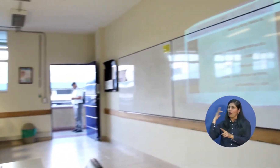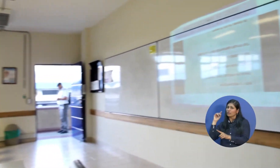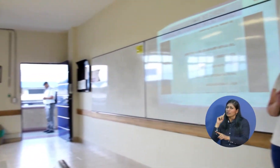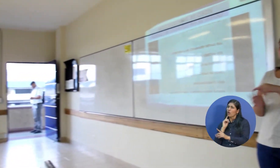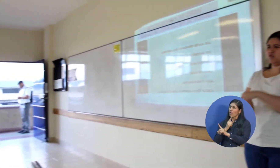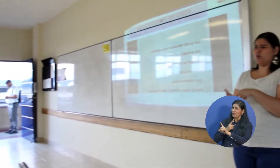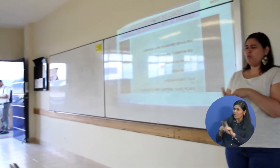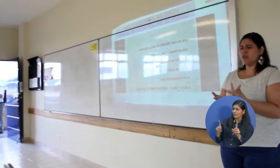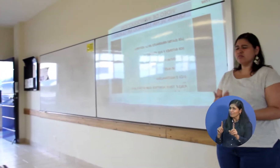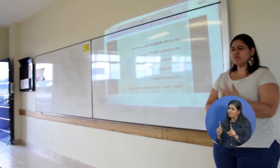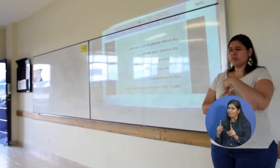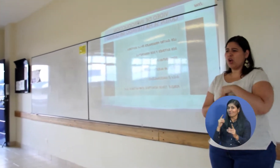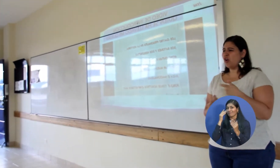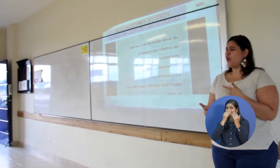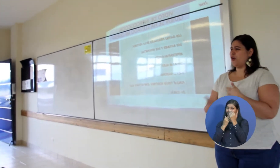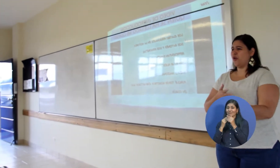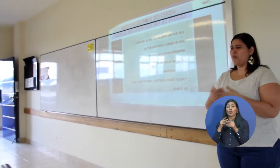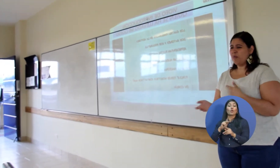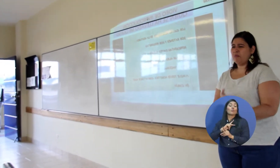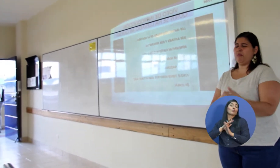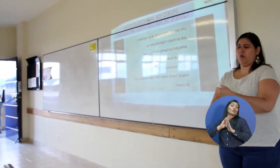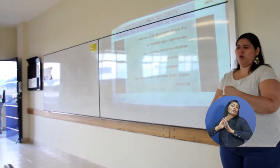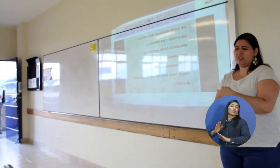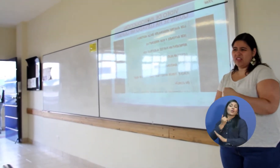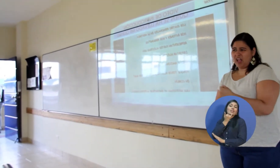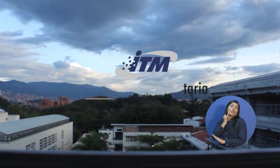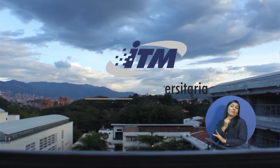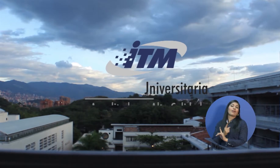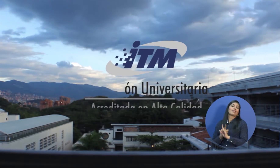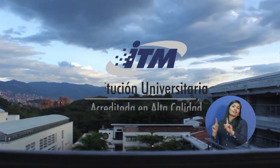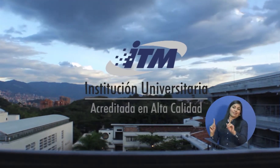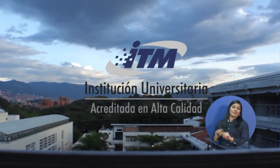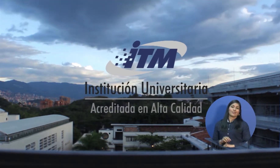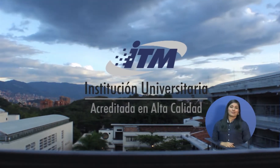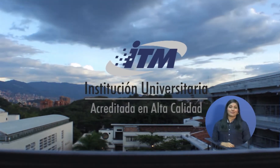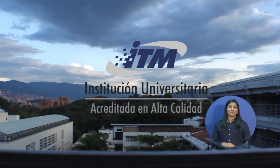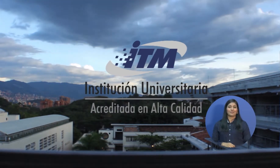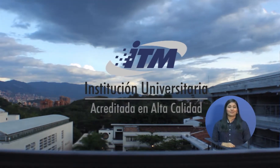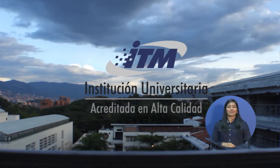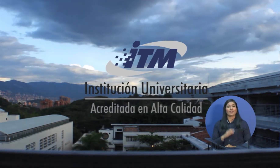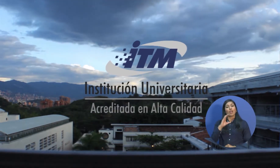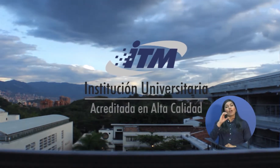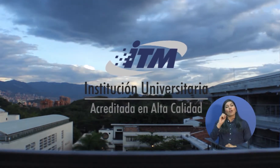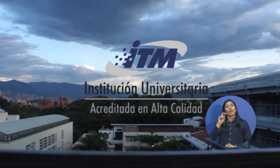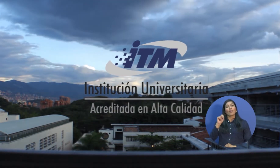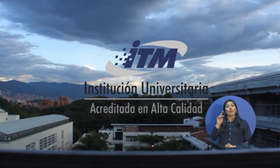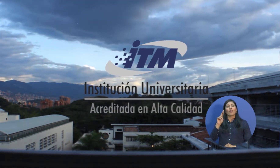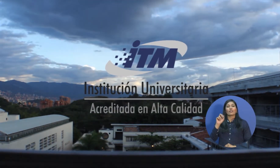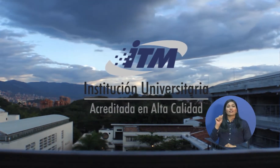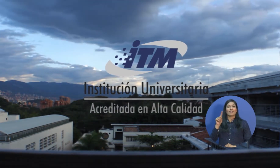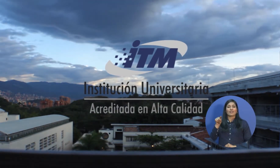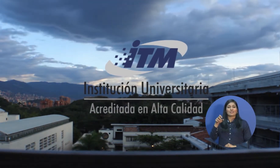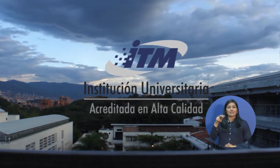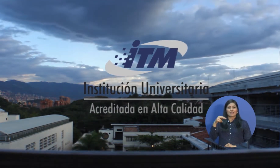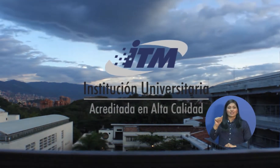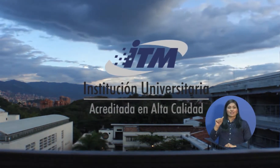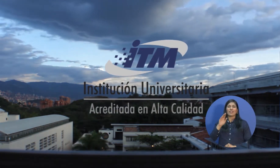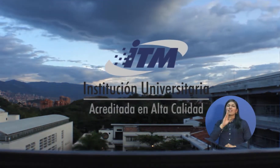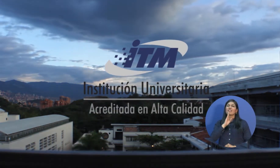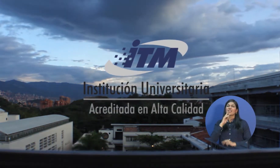entre los oyentes y los sordos, propias de tener un lenguaje diferente. Contraseña es una producción del